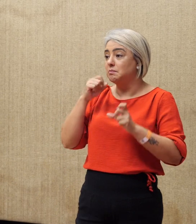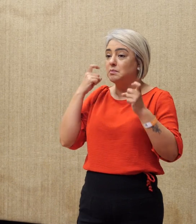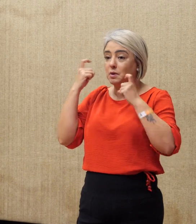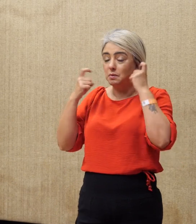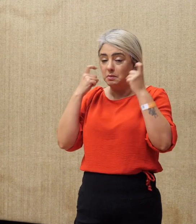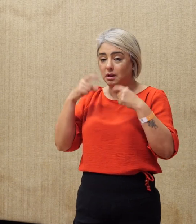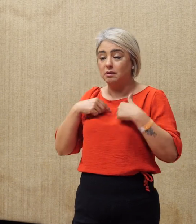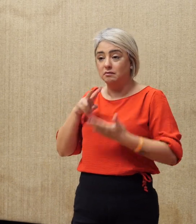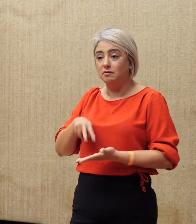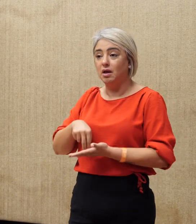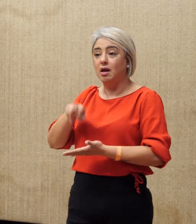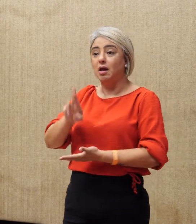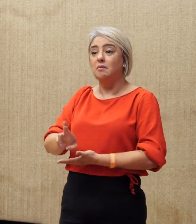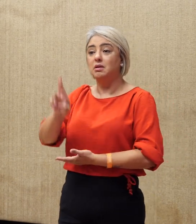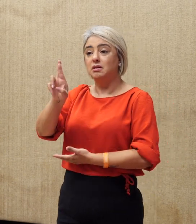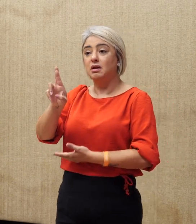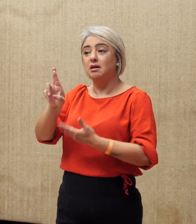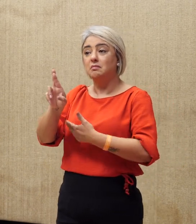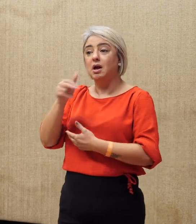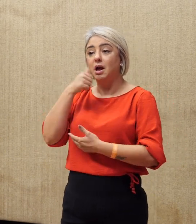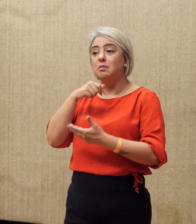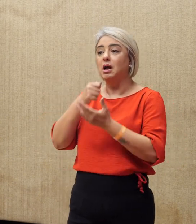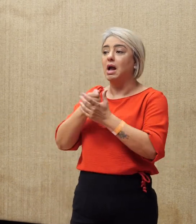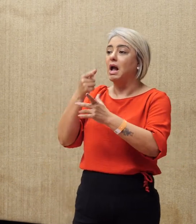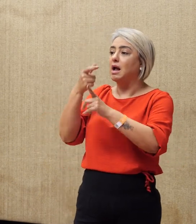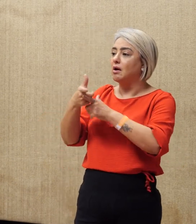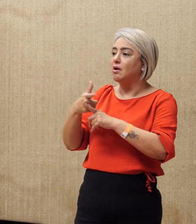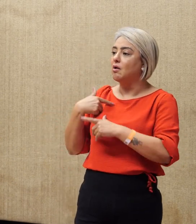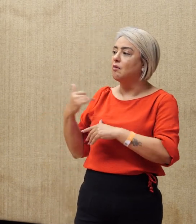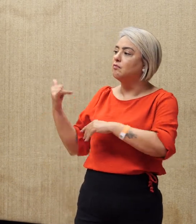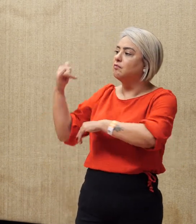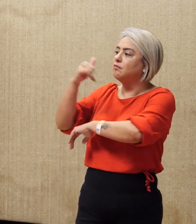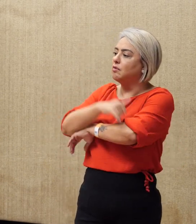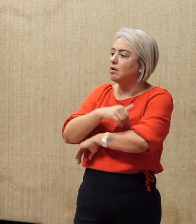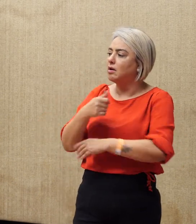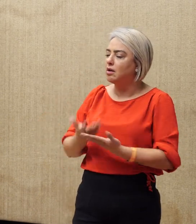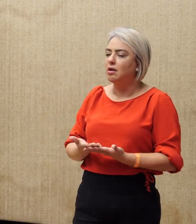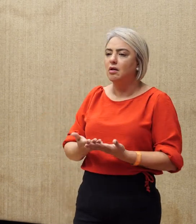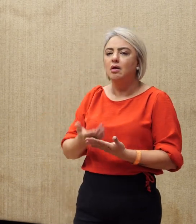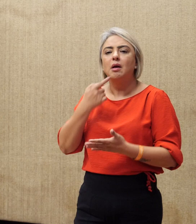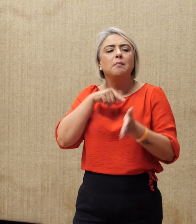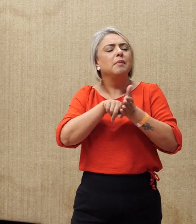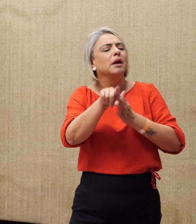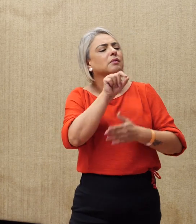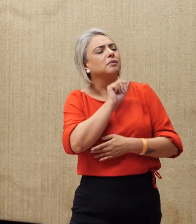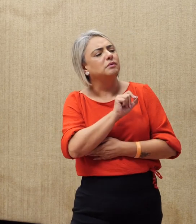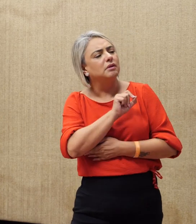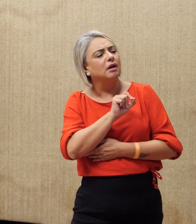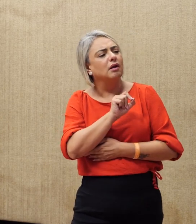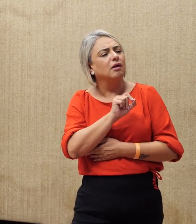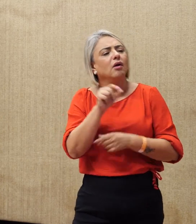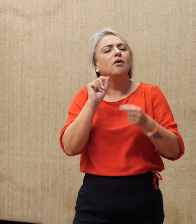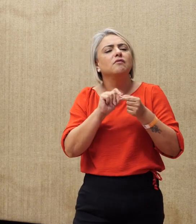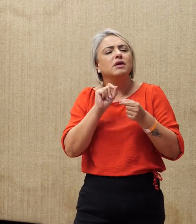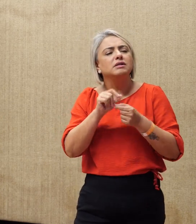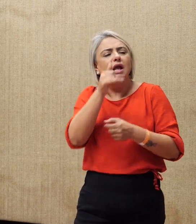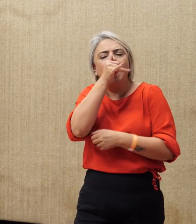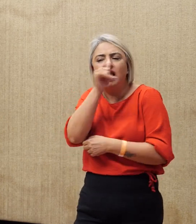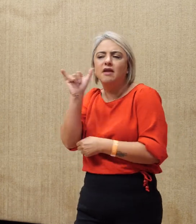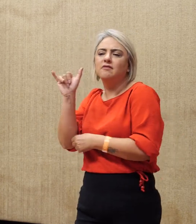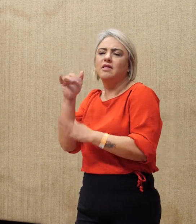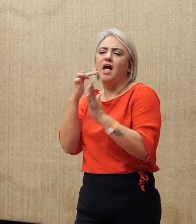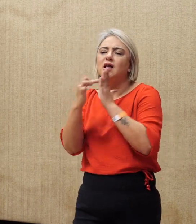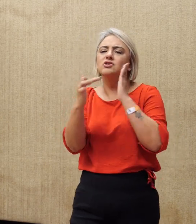preocupadas e eu vim aqui representando essas mães. Deixei de pagar meu aluguel para pagar meu voo, para vir aqui fazer essa pergunta. O que será feito para evitar